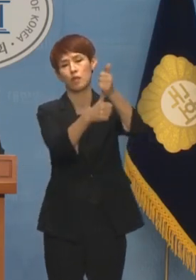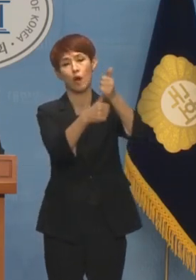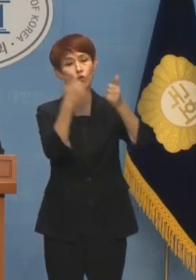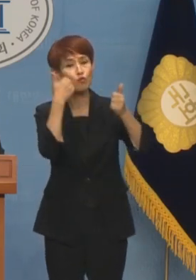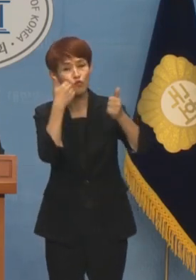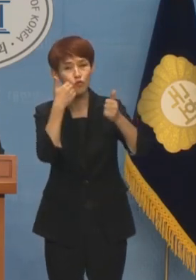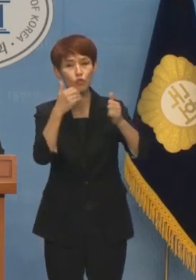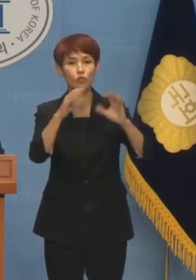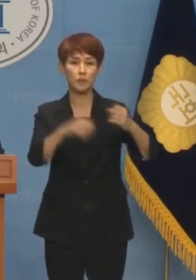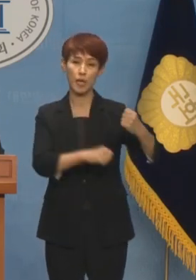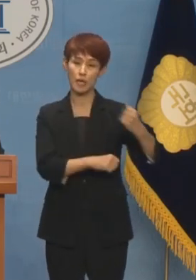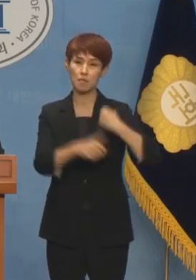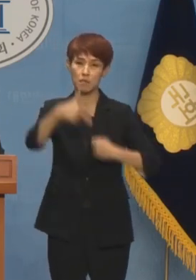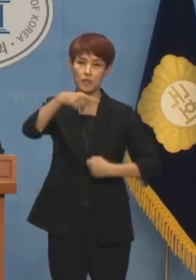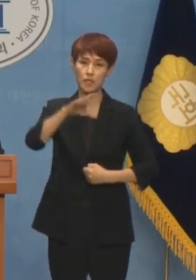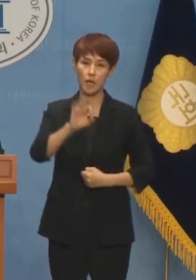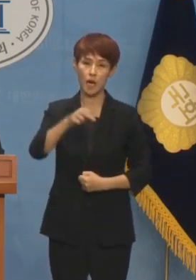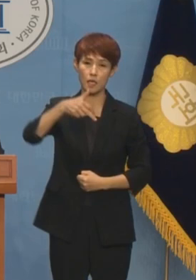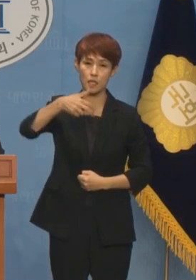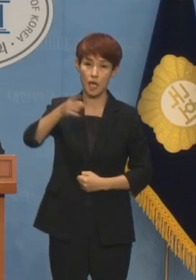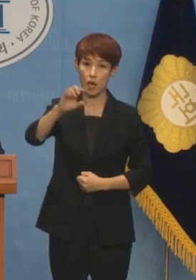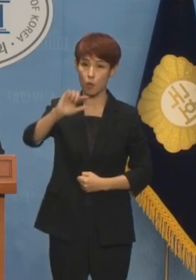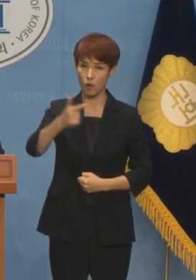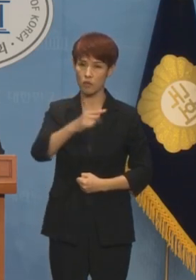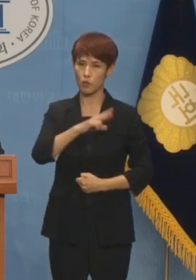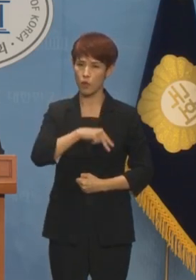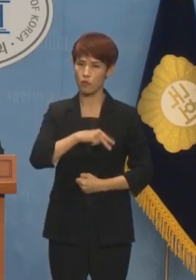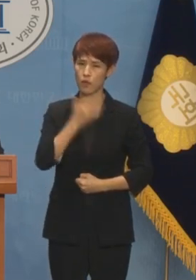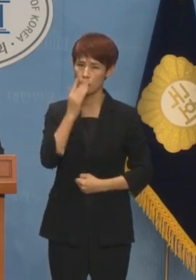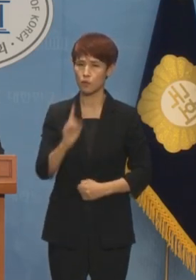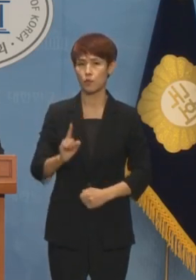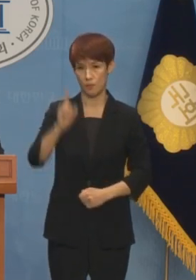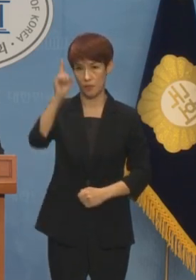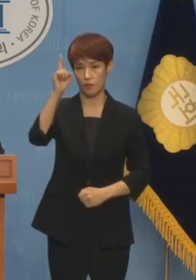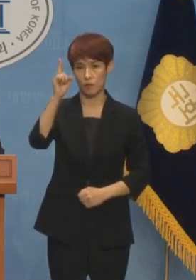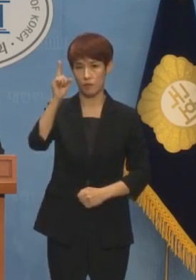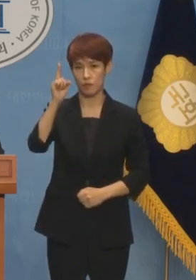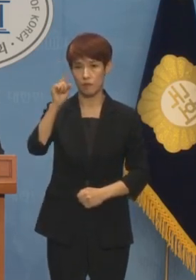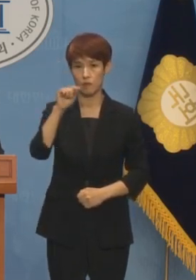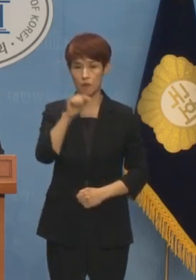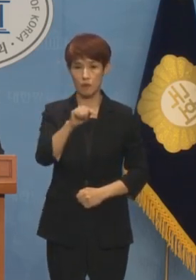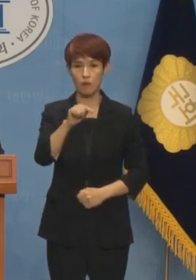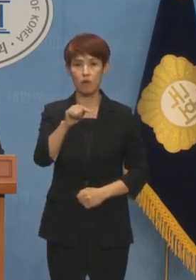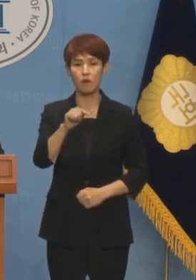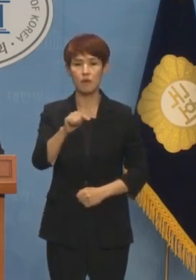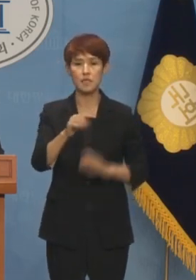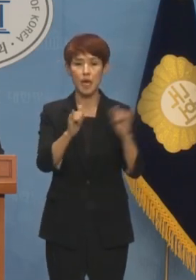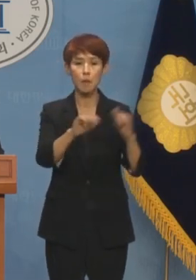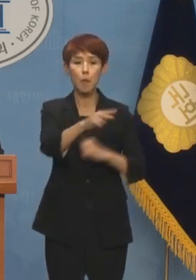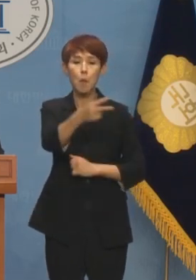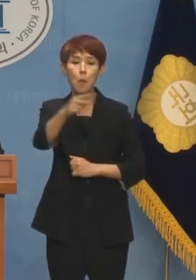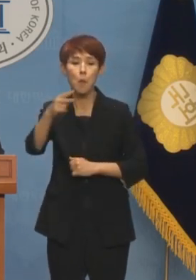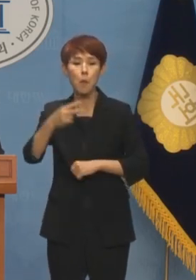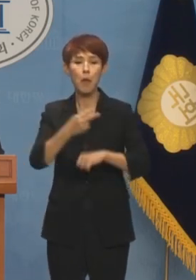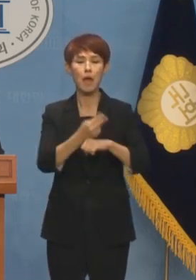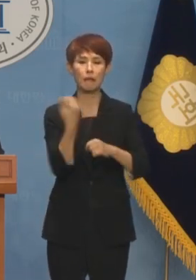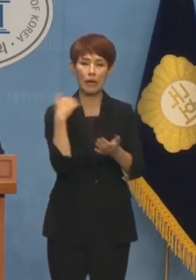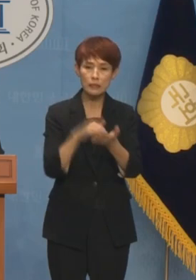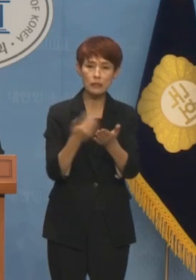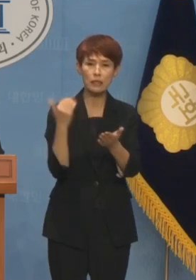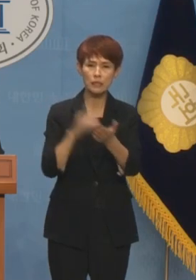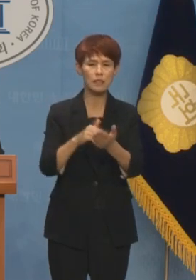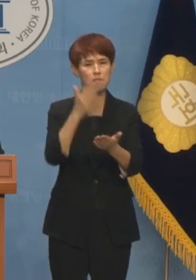국민의힘 장제원 의원이 유력합니다. 그토록 해전문 인사, 도루묵 인사는